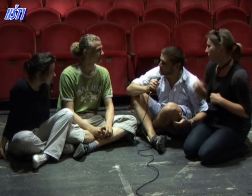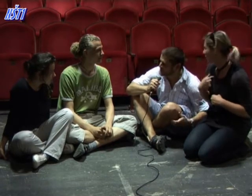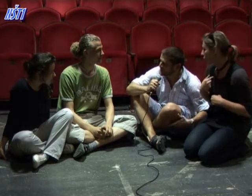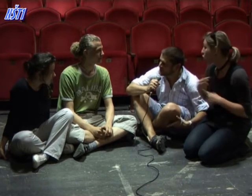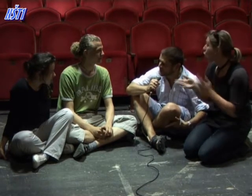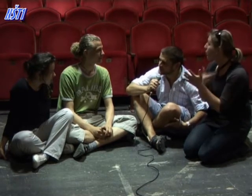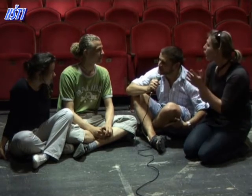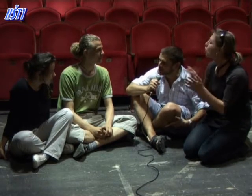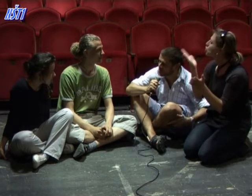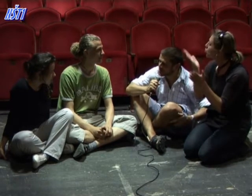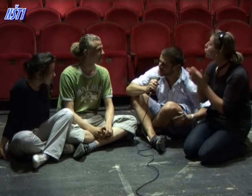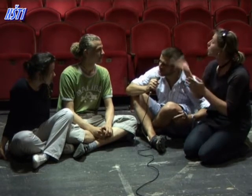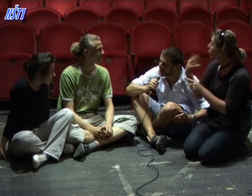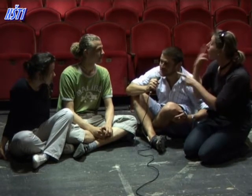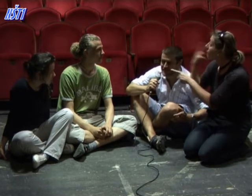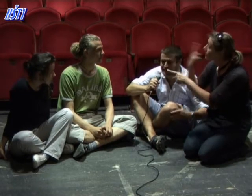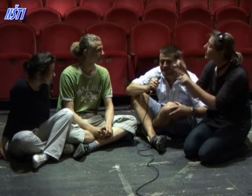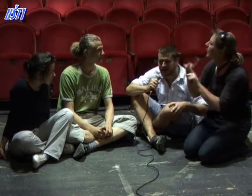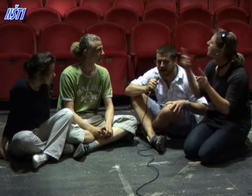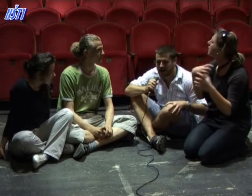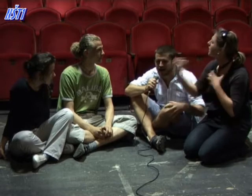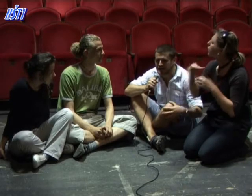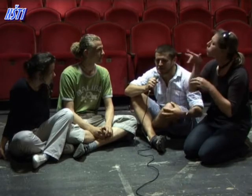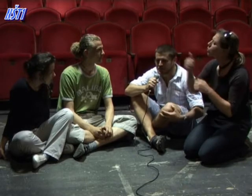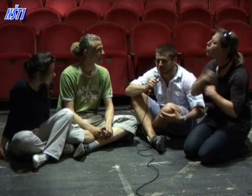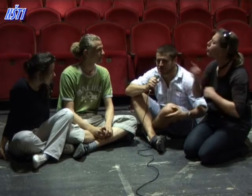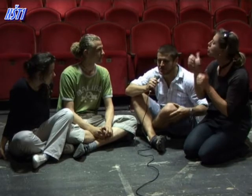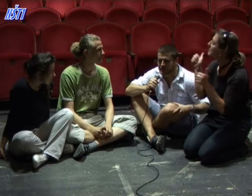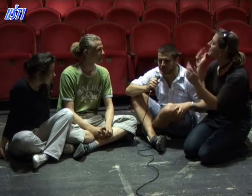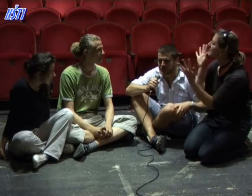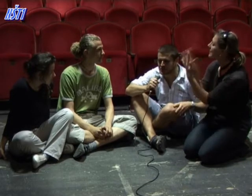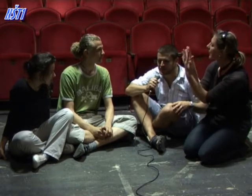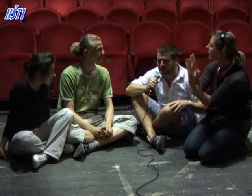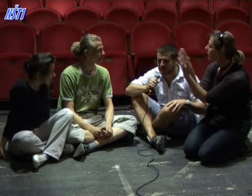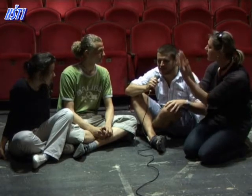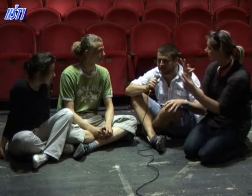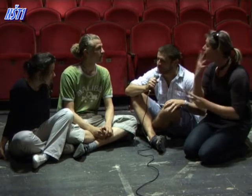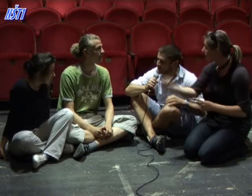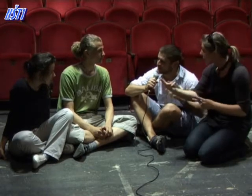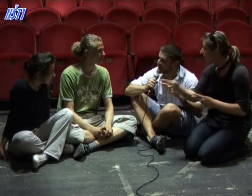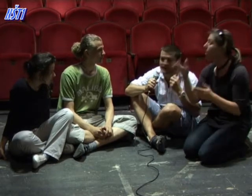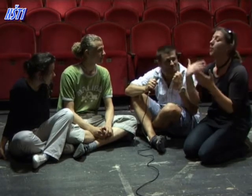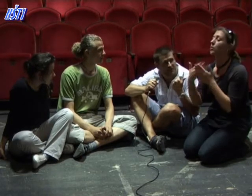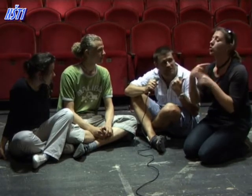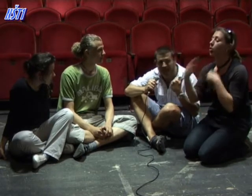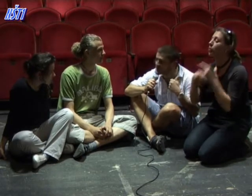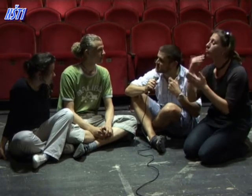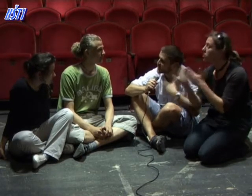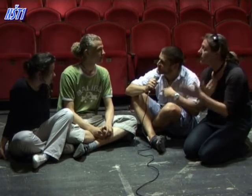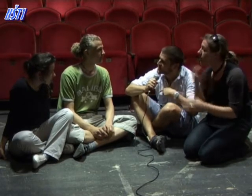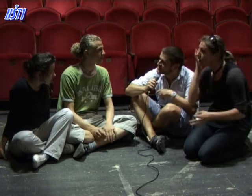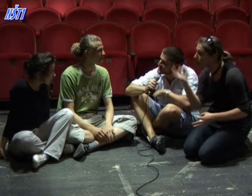jsem už několik stínově tlumočených představení viděl a musím říct, že když mě vlastně